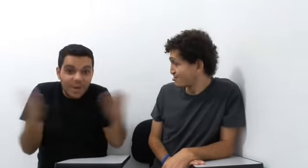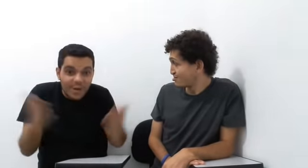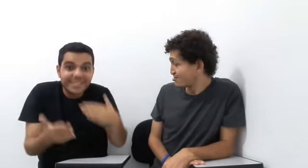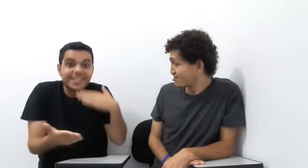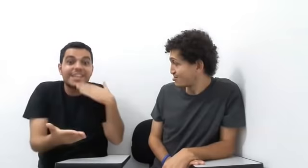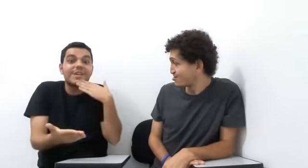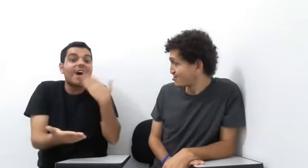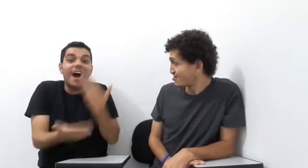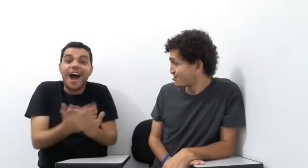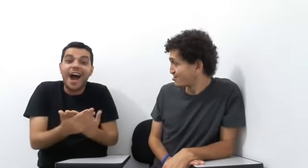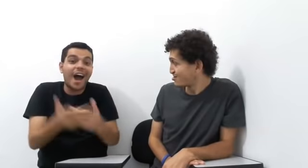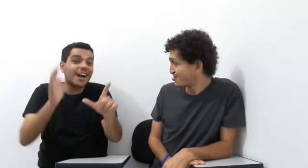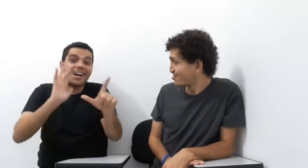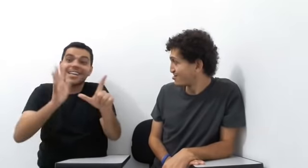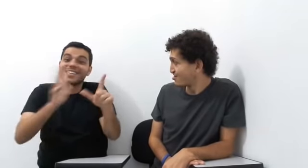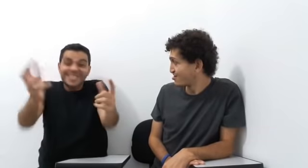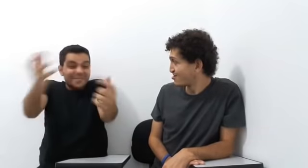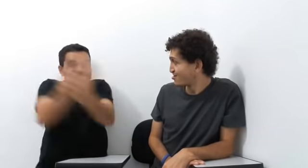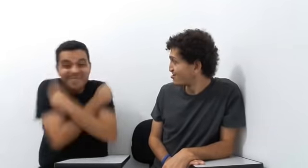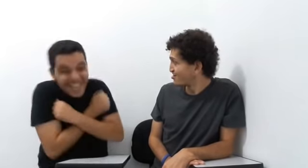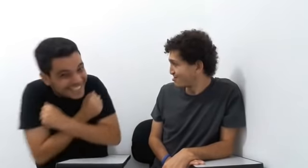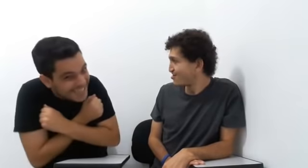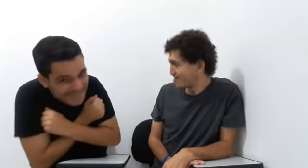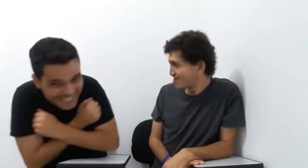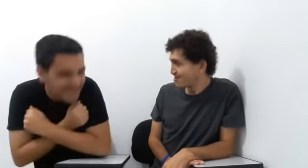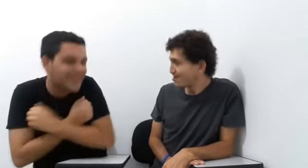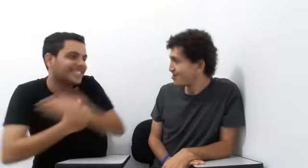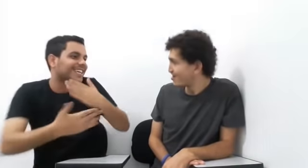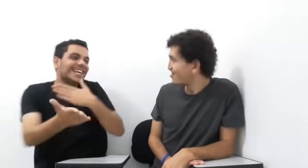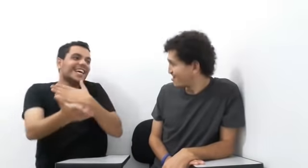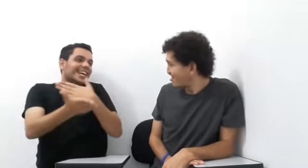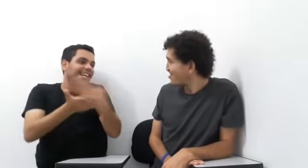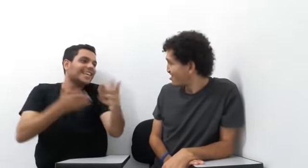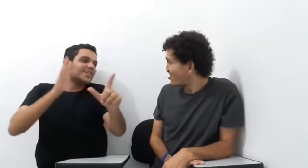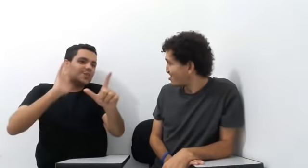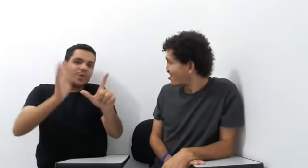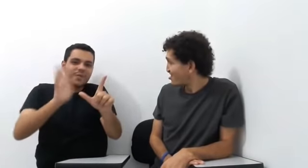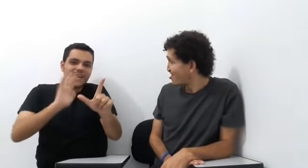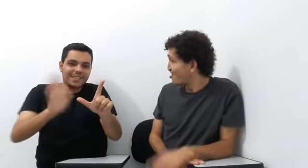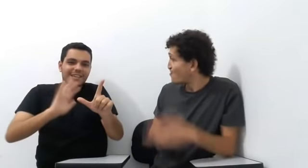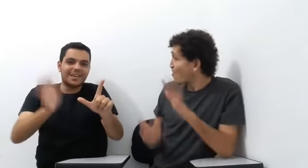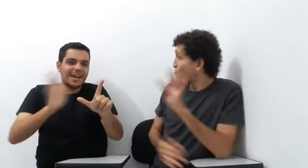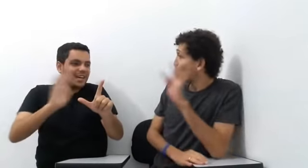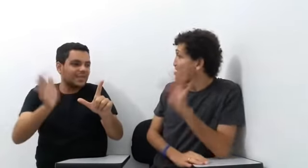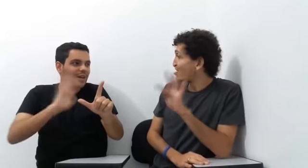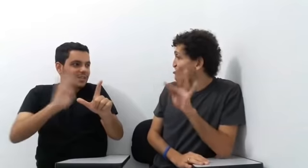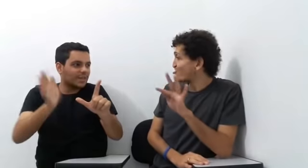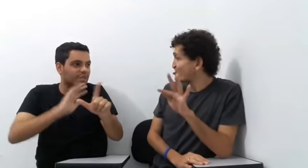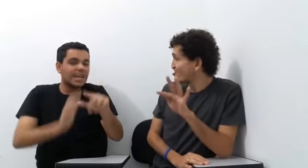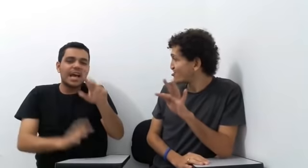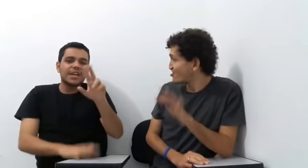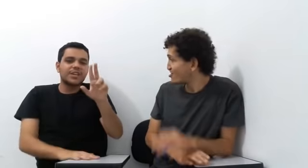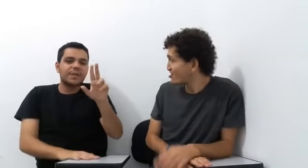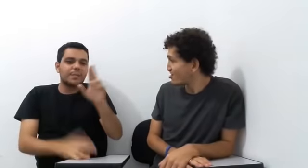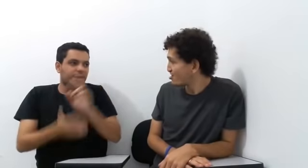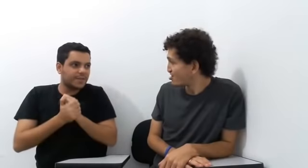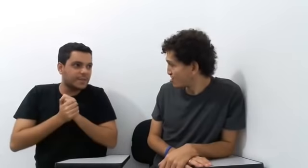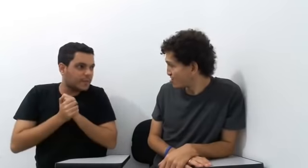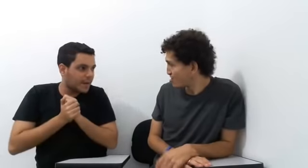esse ano, Letras Libras, abracei. E aí a gente começa a graduação de... Pode fazer